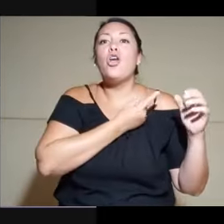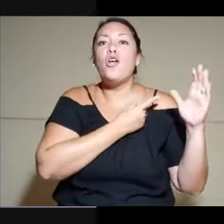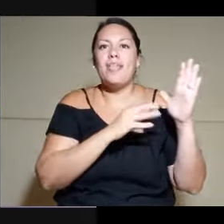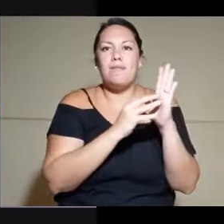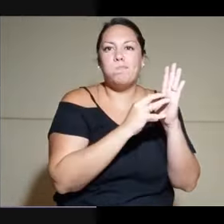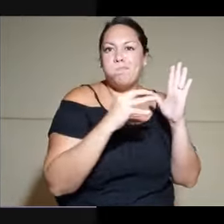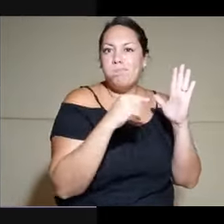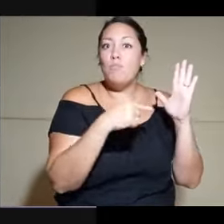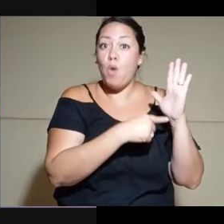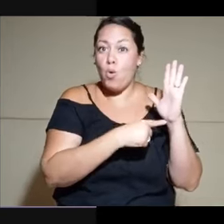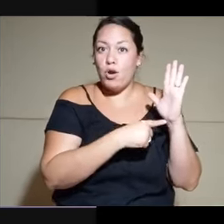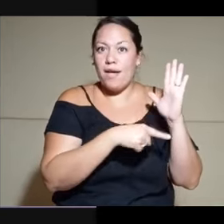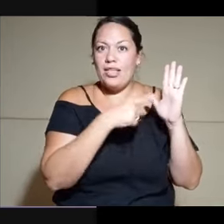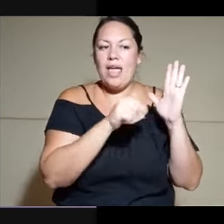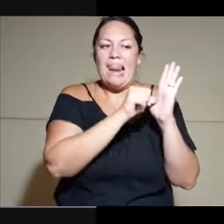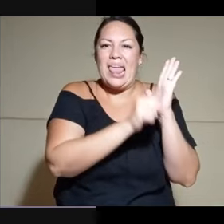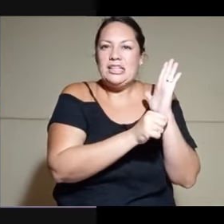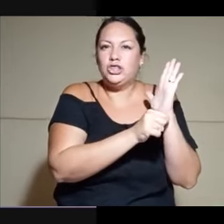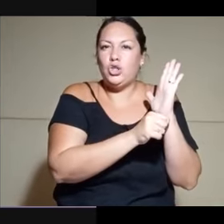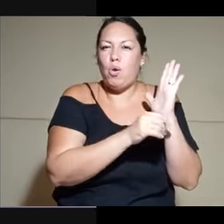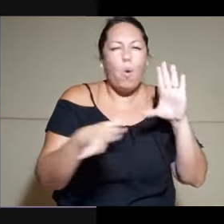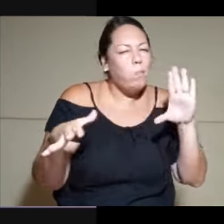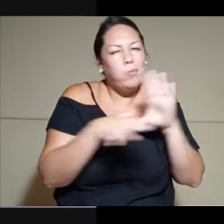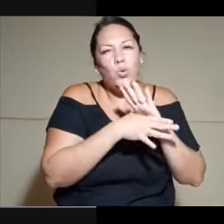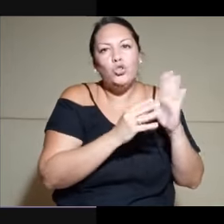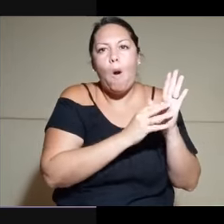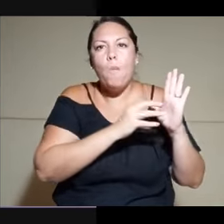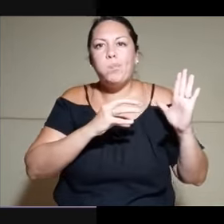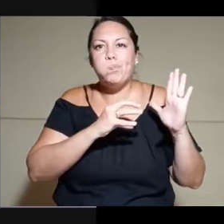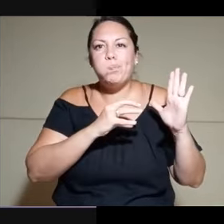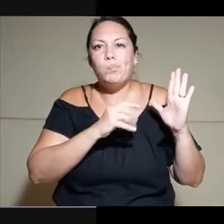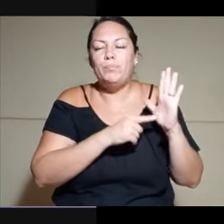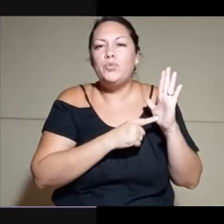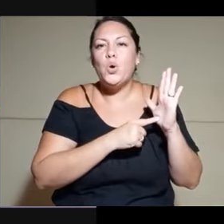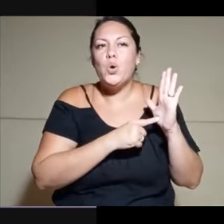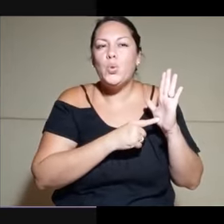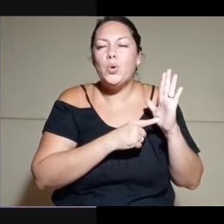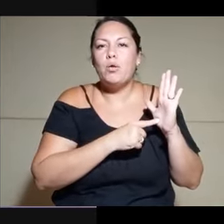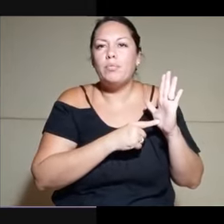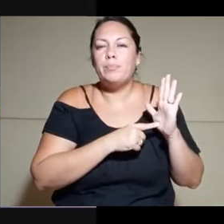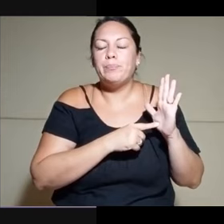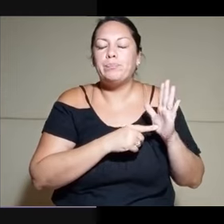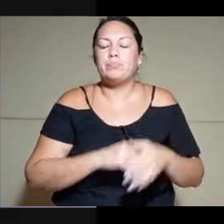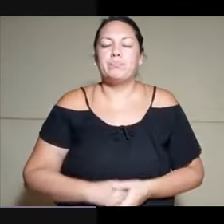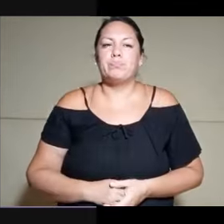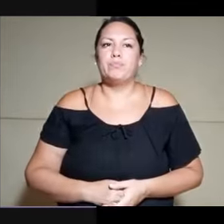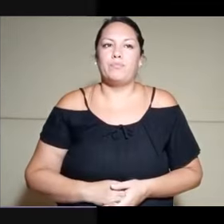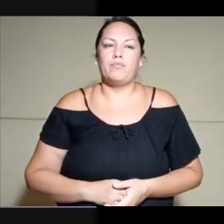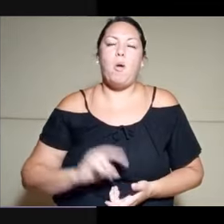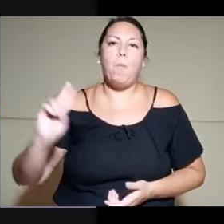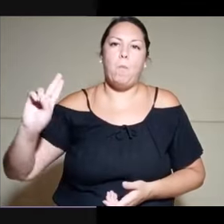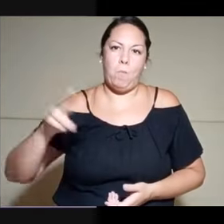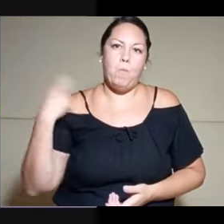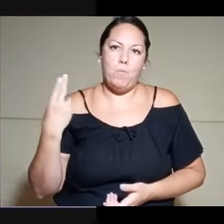vómito y del estornudo en el bulbo raquídeo. Entonces imagínense que una lesión del bulbo